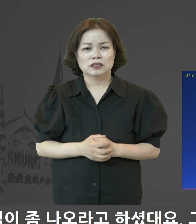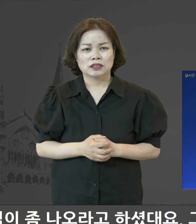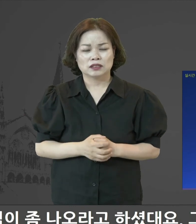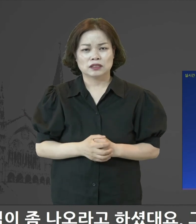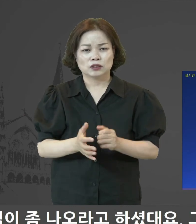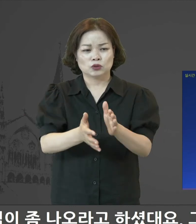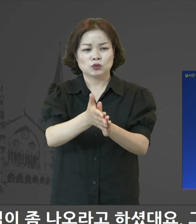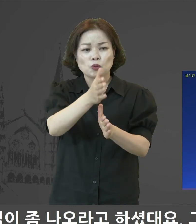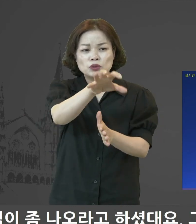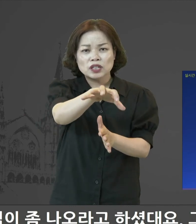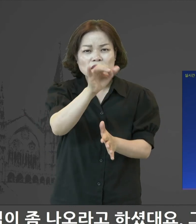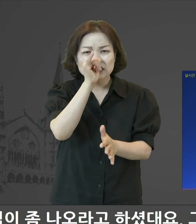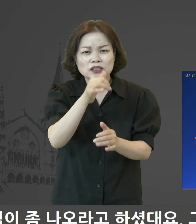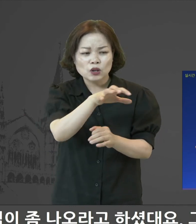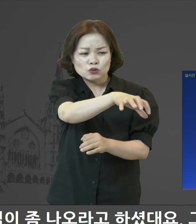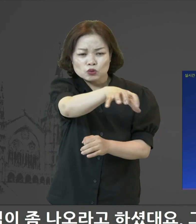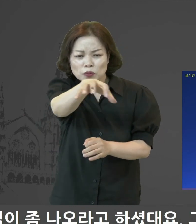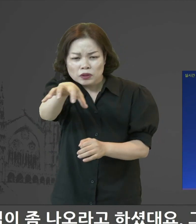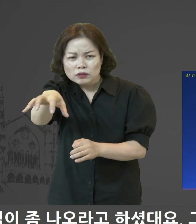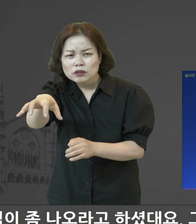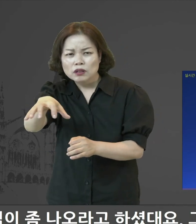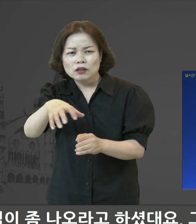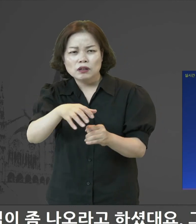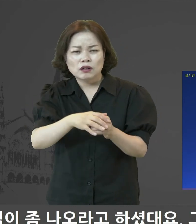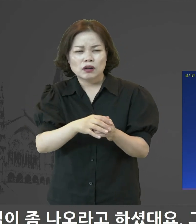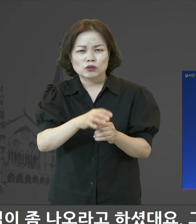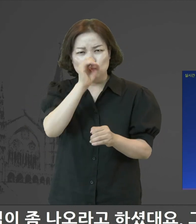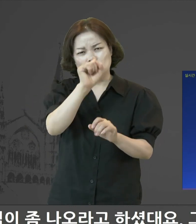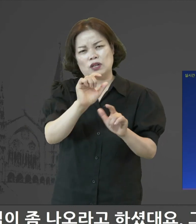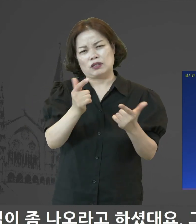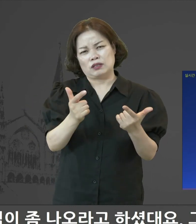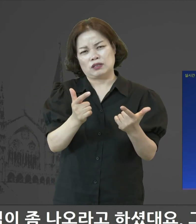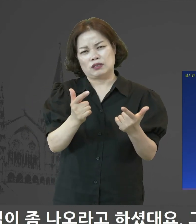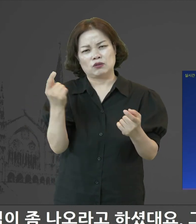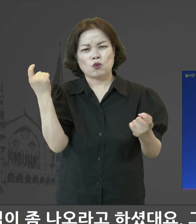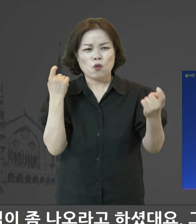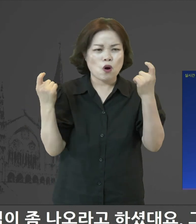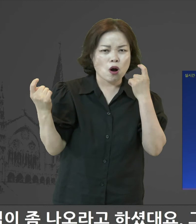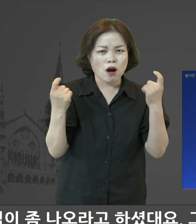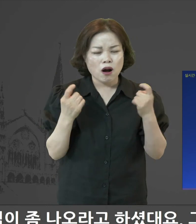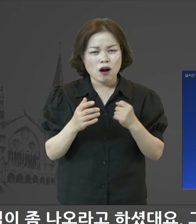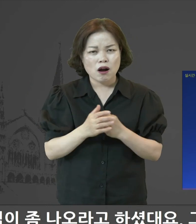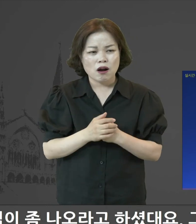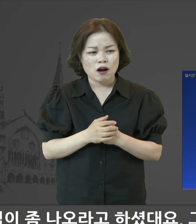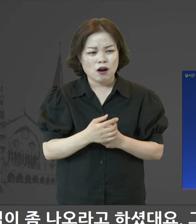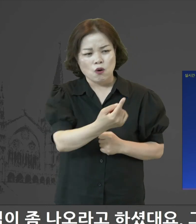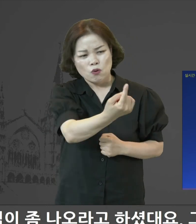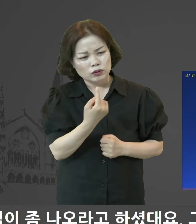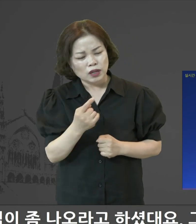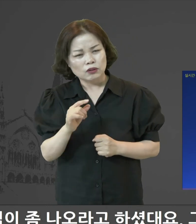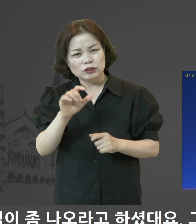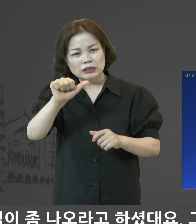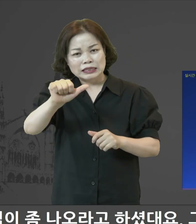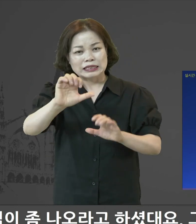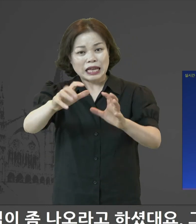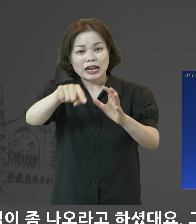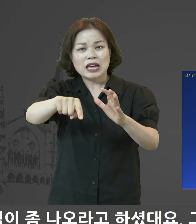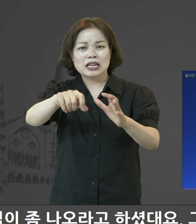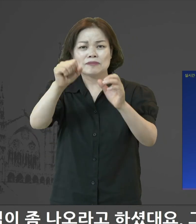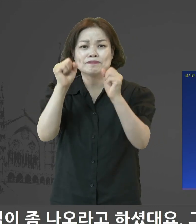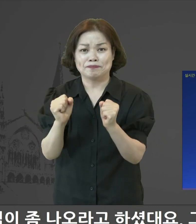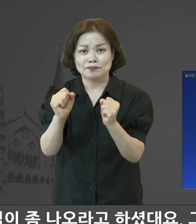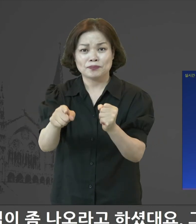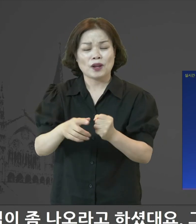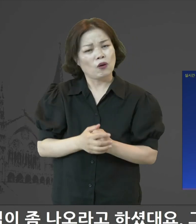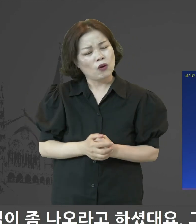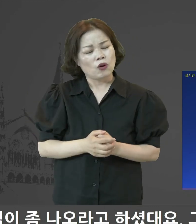도시인데 뭐 주변에서 뭐 여러 가지 이제 흉흉한 소식도 있고 막 그런 상황 중에 안 나오겠다고 그렇게 얘기를 했다는데, 그래서 이제